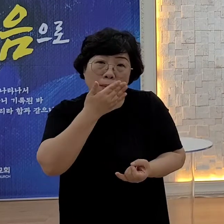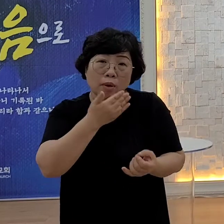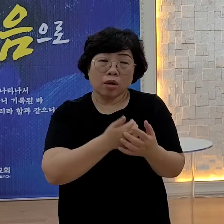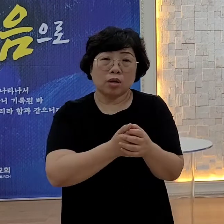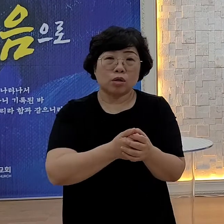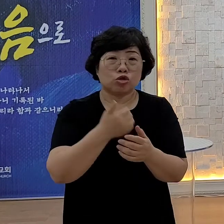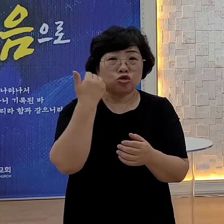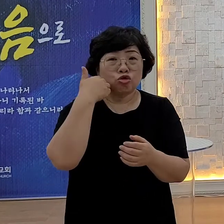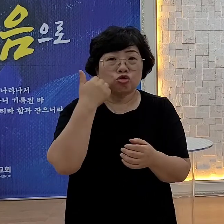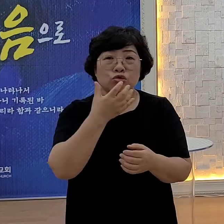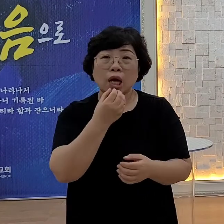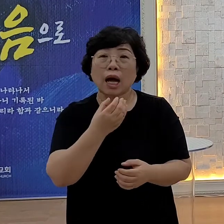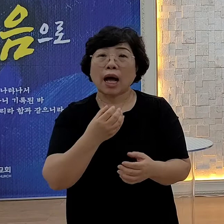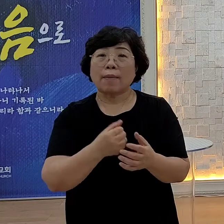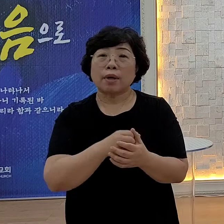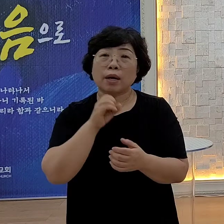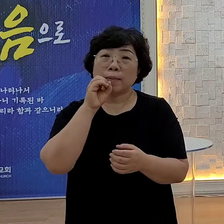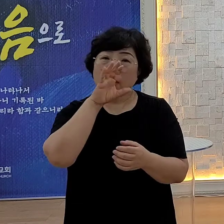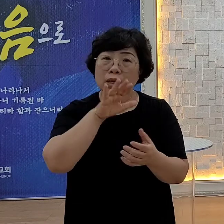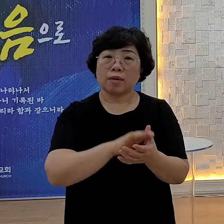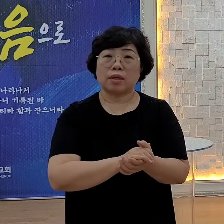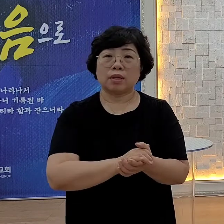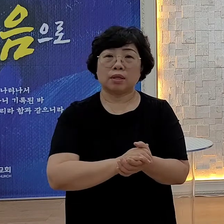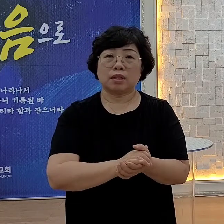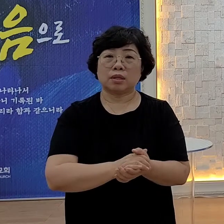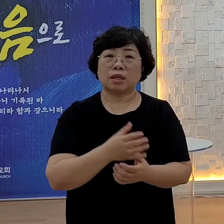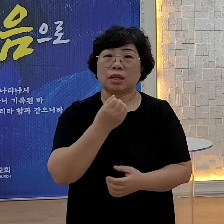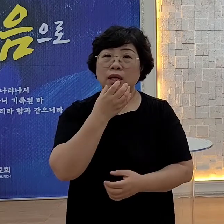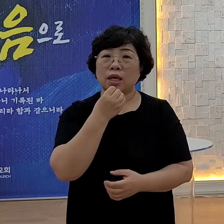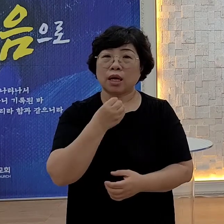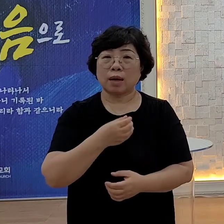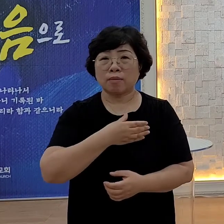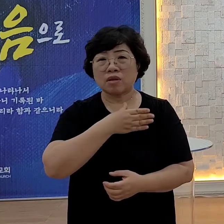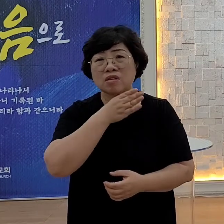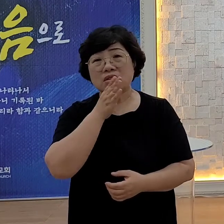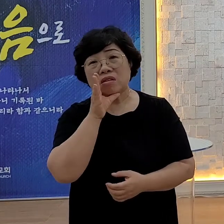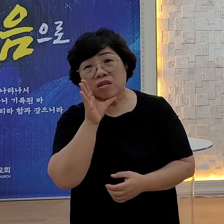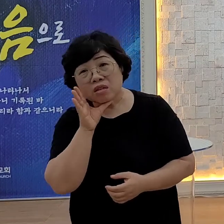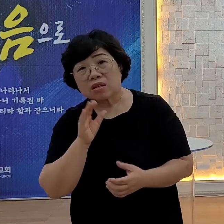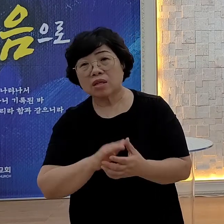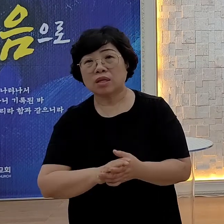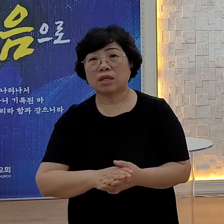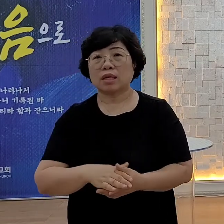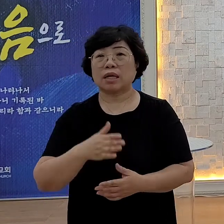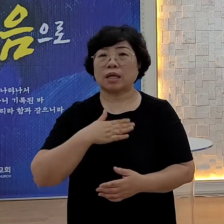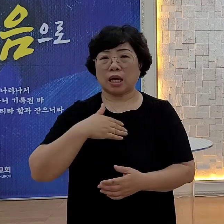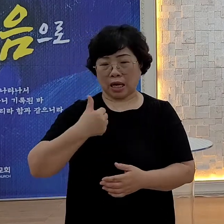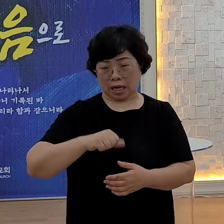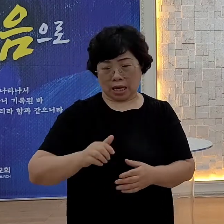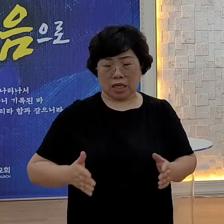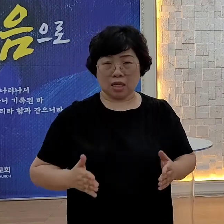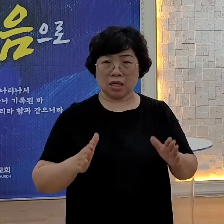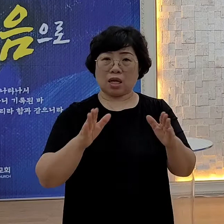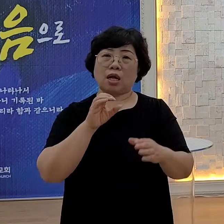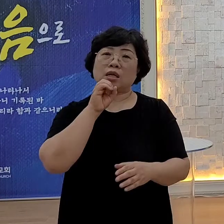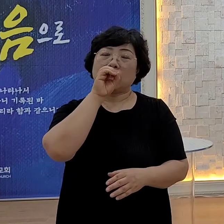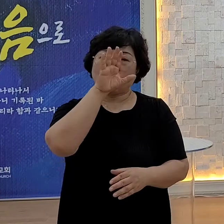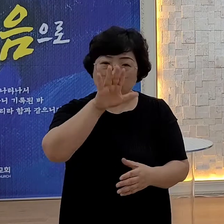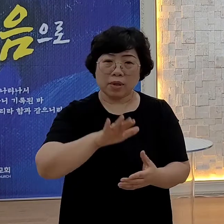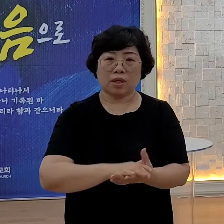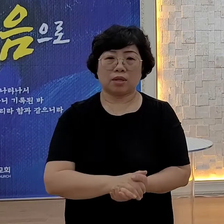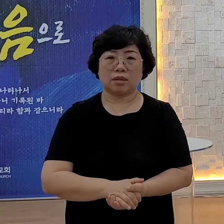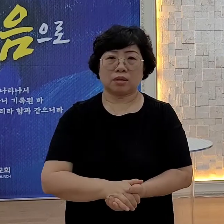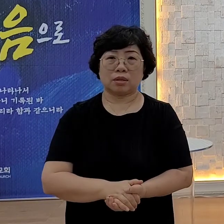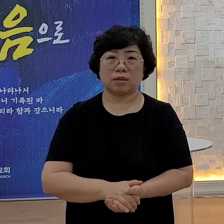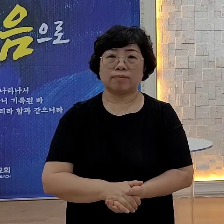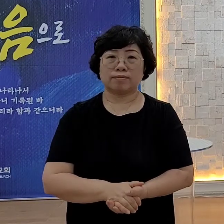자식들을 젖먹이겠고 하고 누가 아브라함에게 말하였으리요마는 아브라함의 노경에 내가 아들을